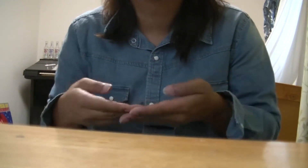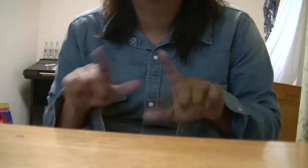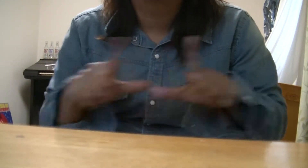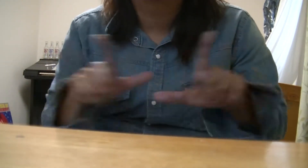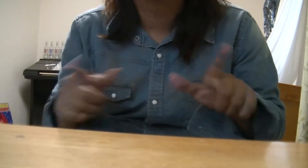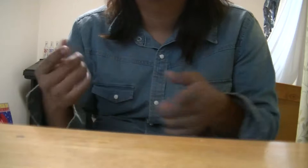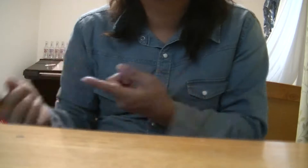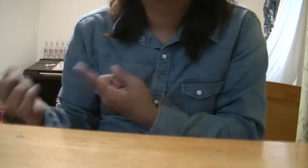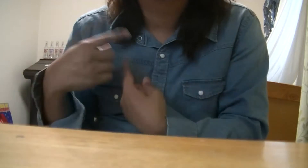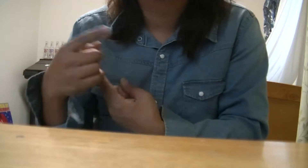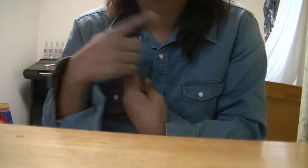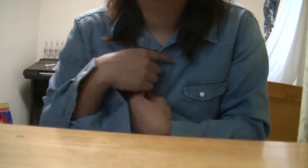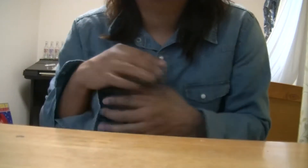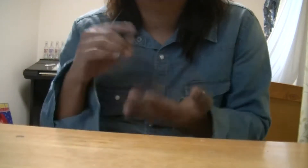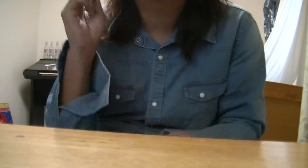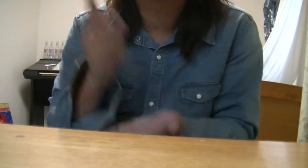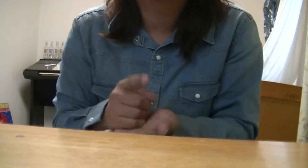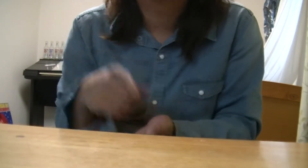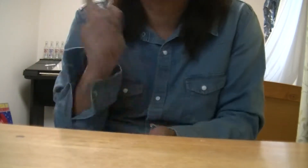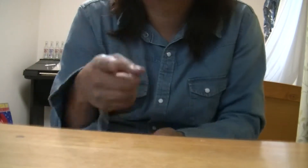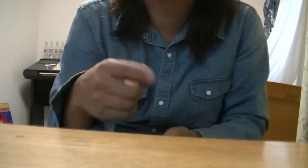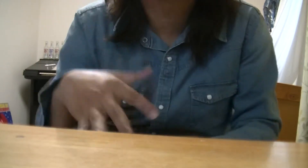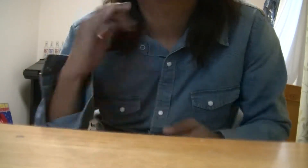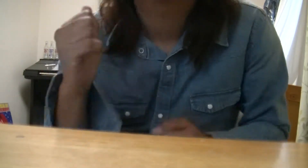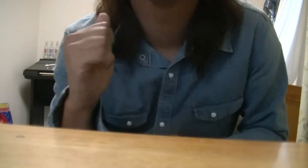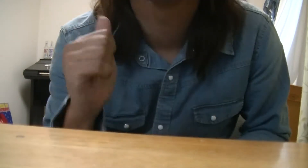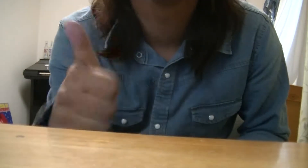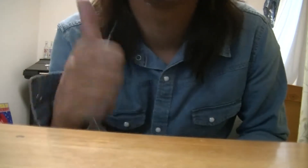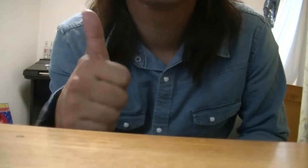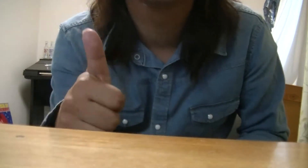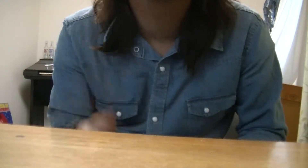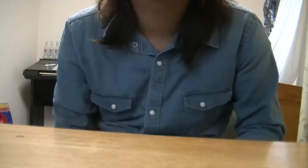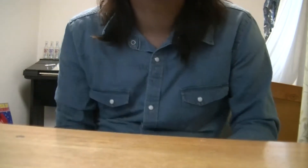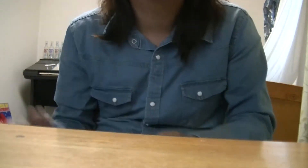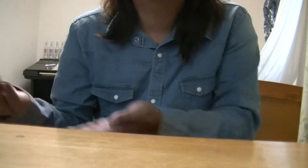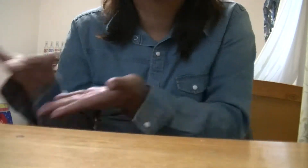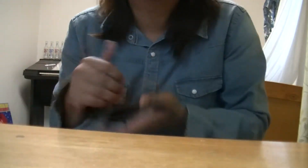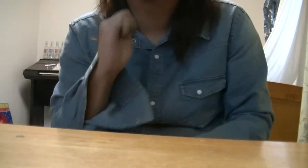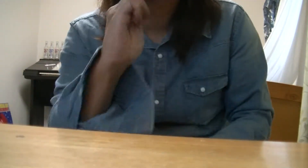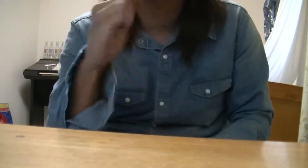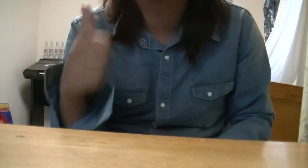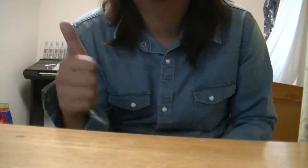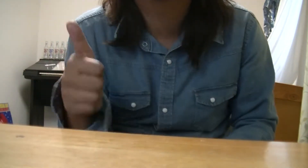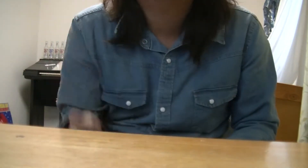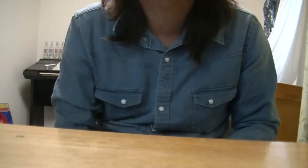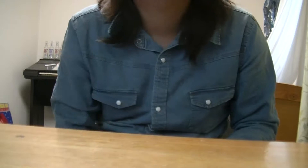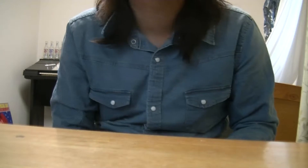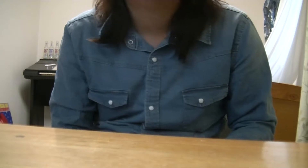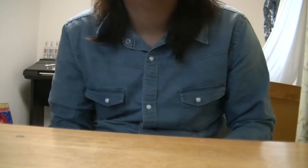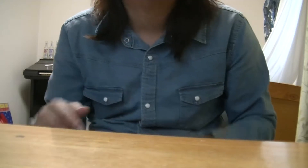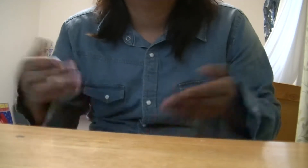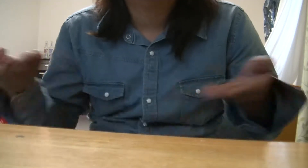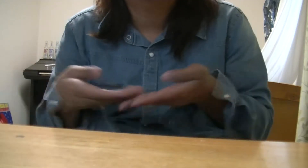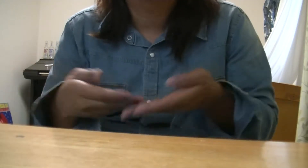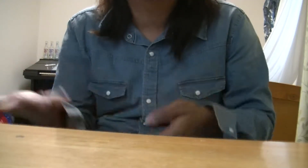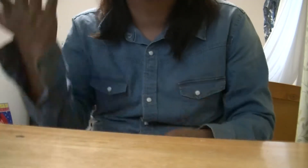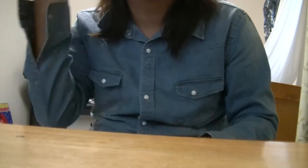刻しないで来ただけでも、お前すごいなって、よく来たなって、もう働く前から受け止めるんです